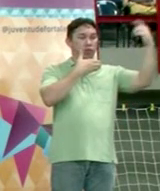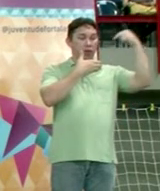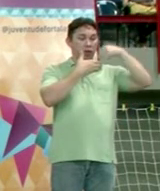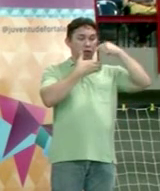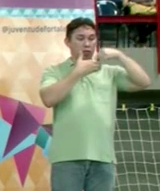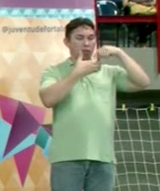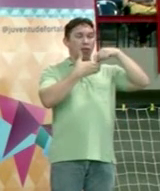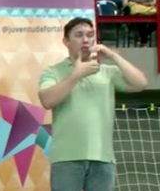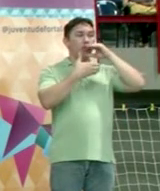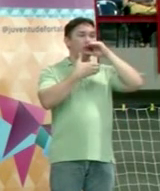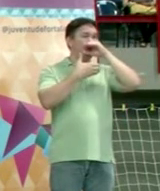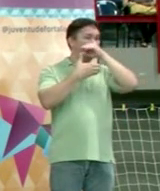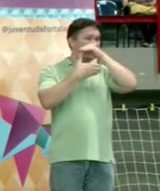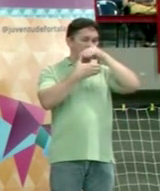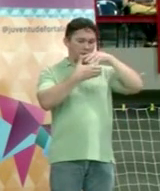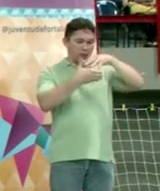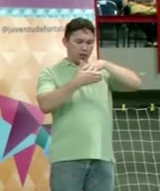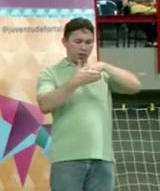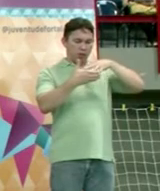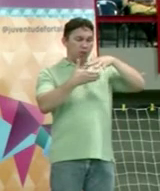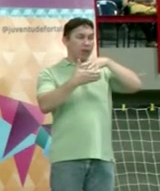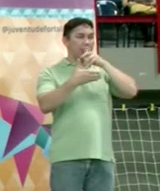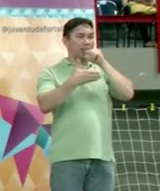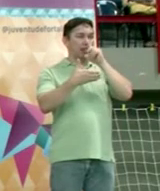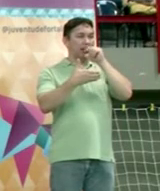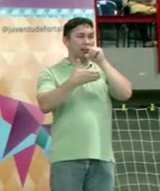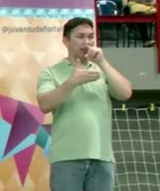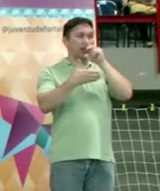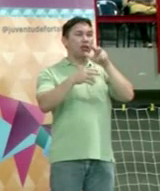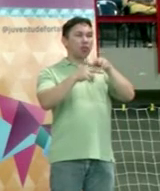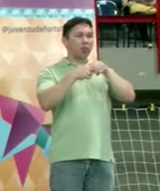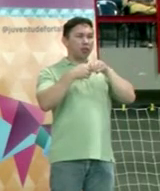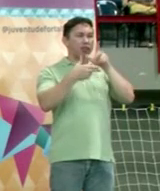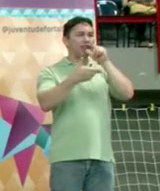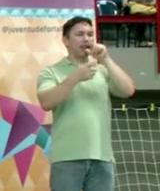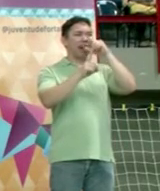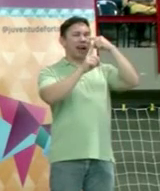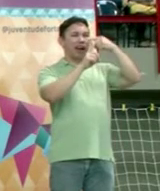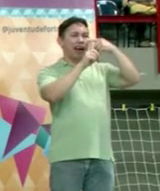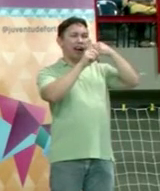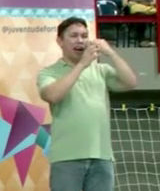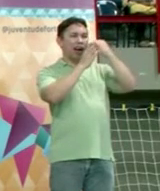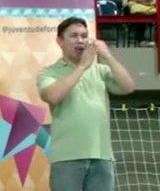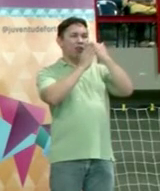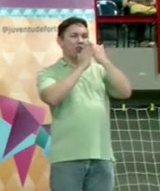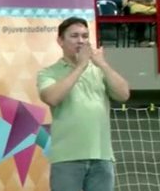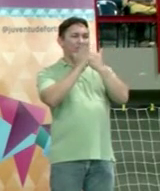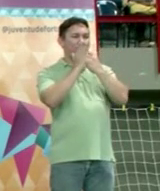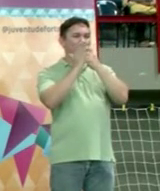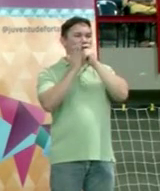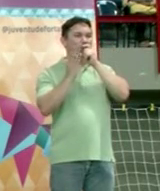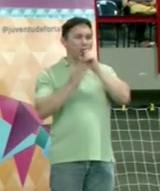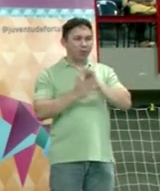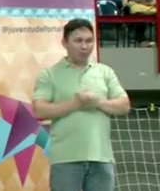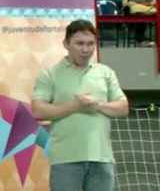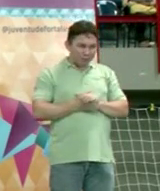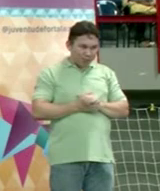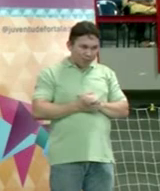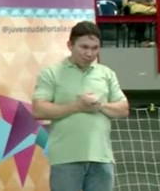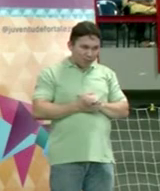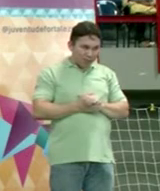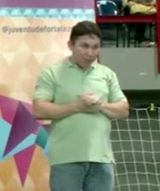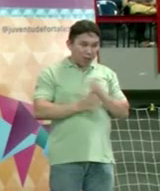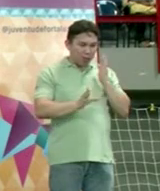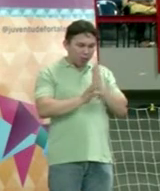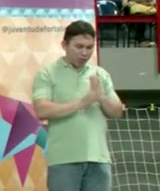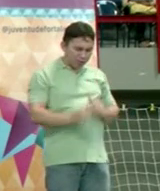da moringa e do restante da água, que são assim resfriados. Perfeito. Por isso que ao colocar a